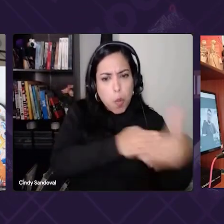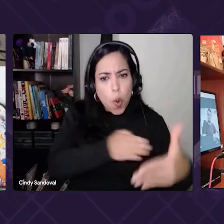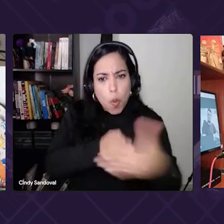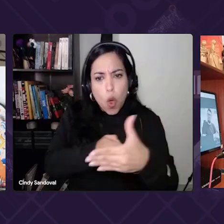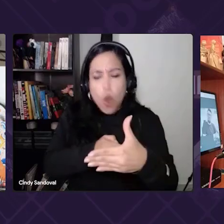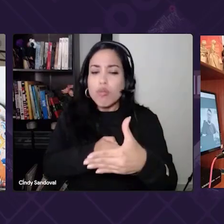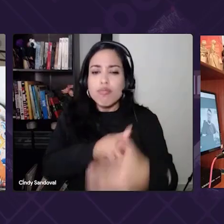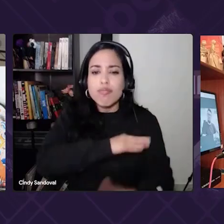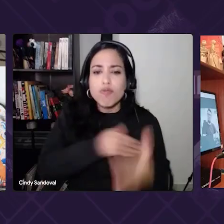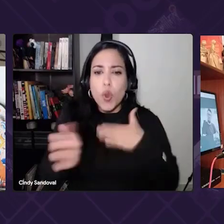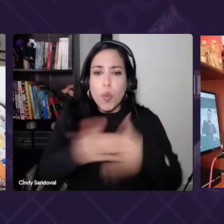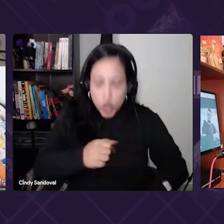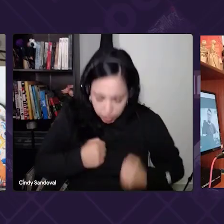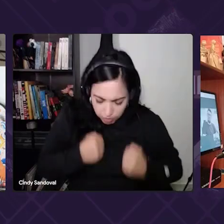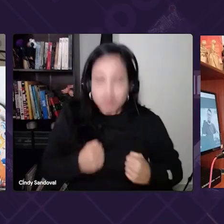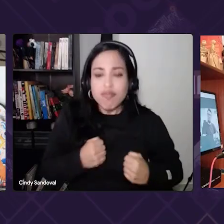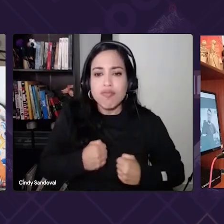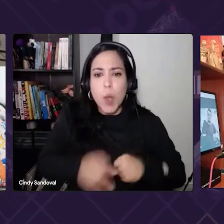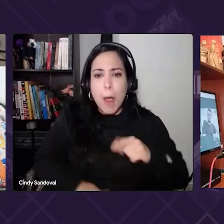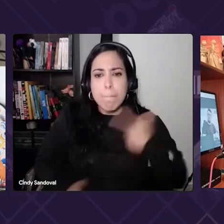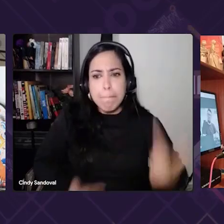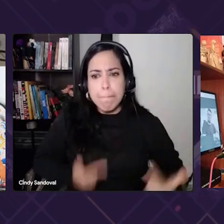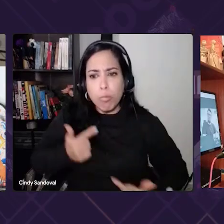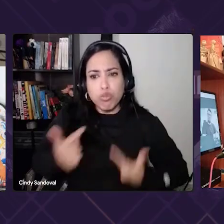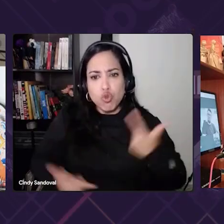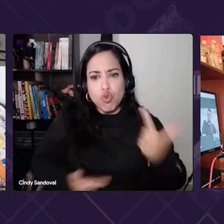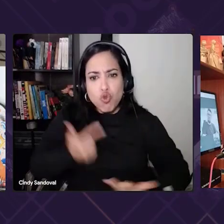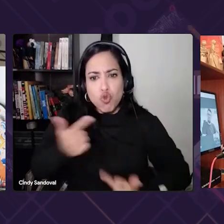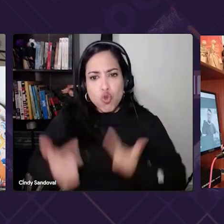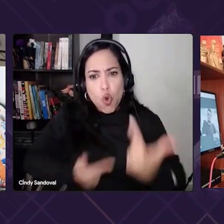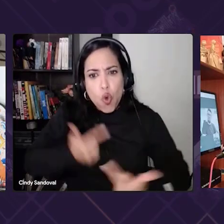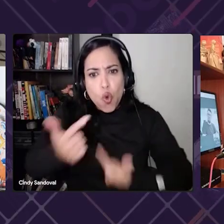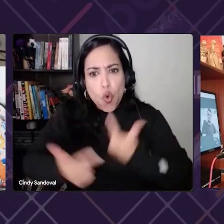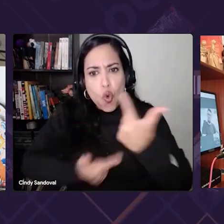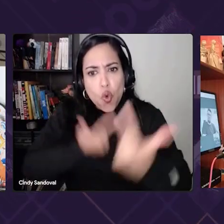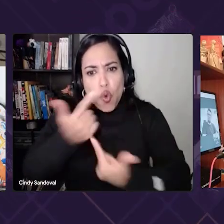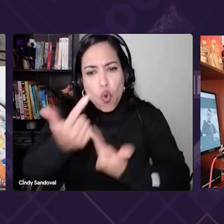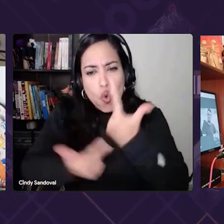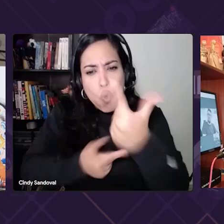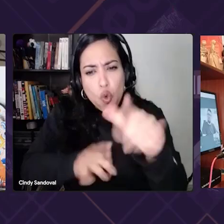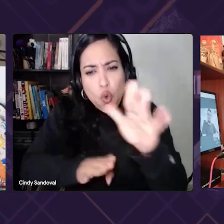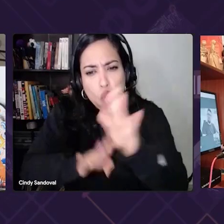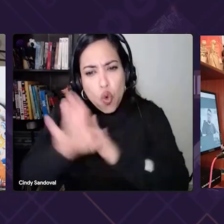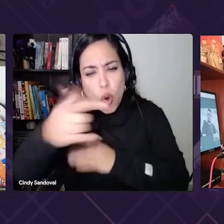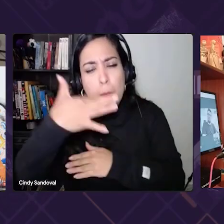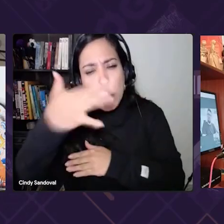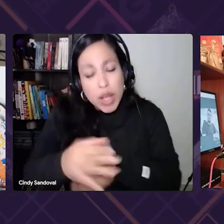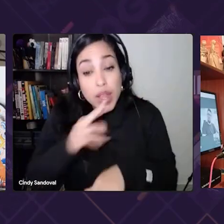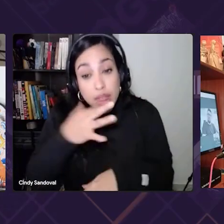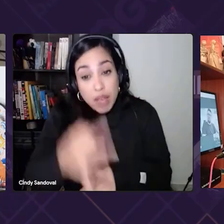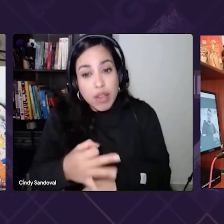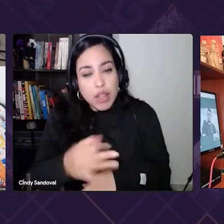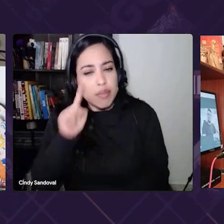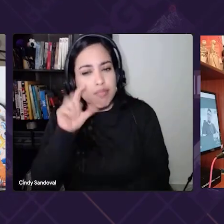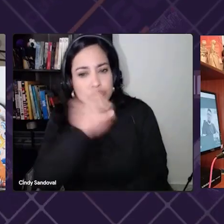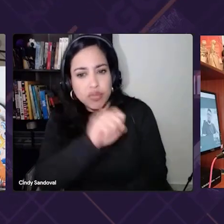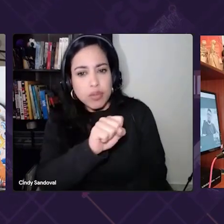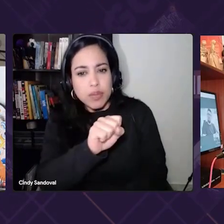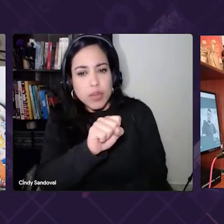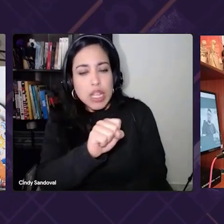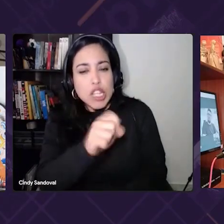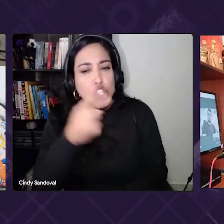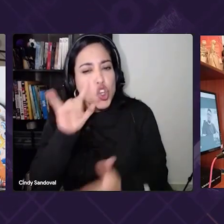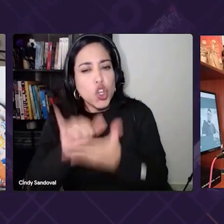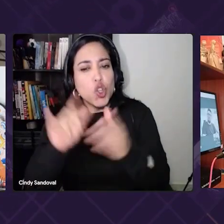tu testimonio puede ser muy inspirador para las madres, para los padres, las tías, los abuelos, los